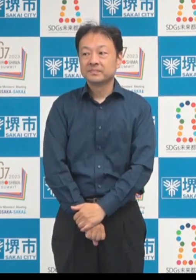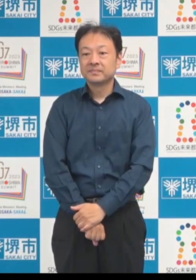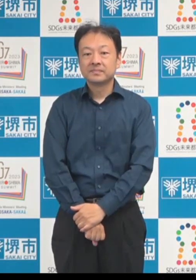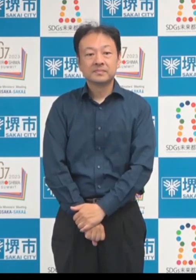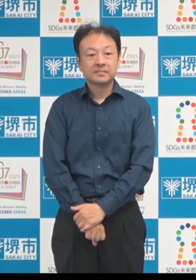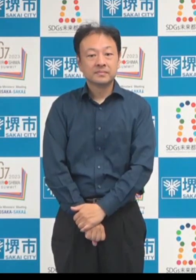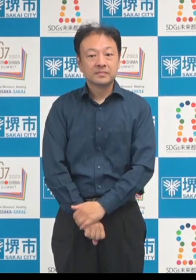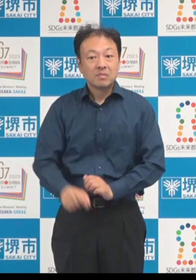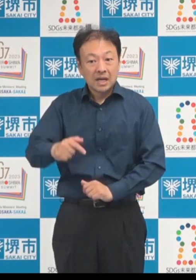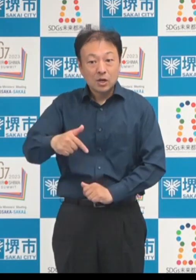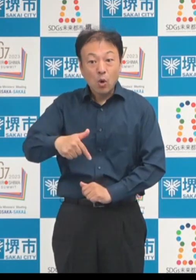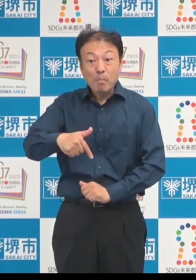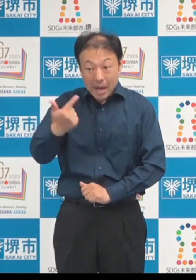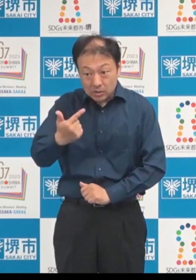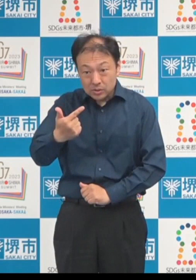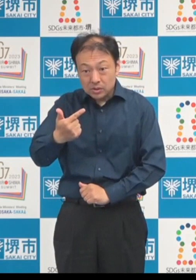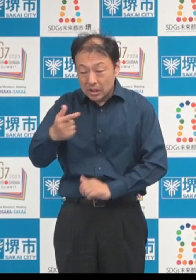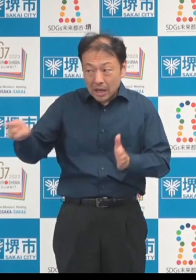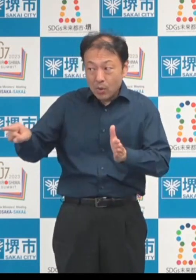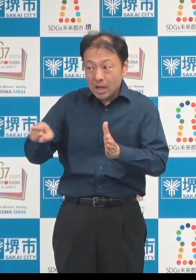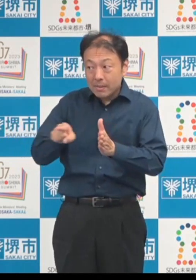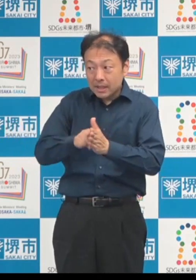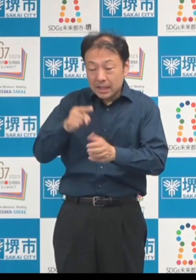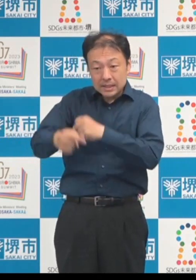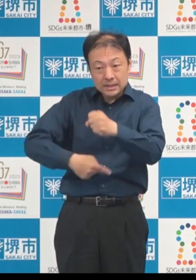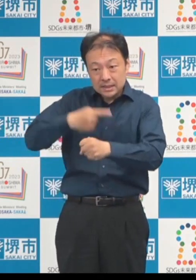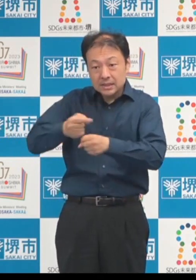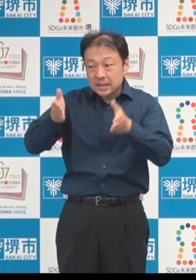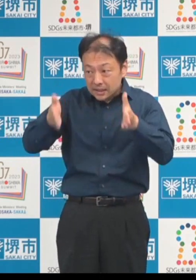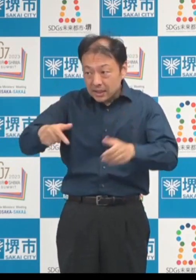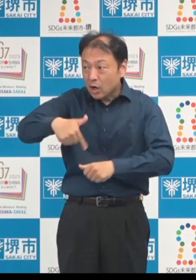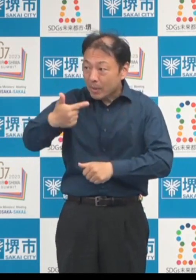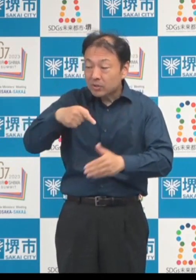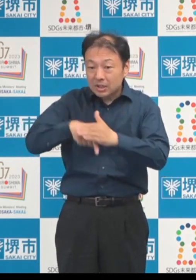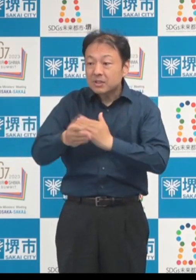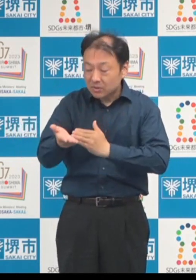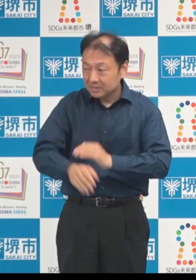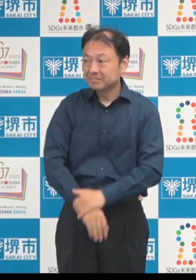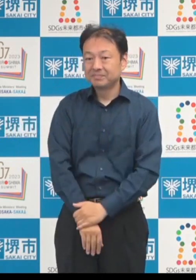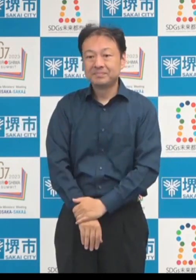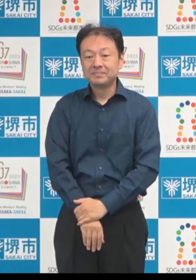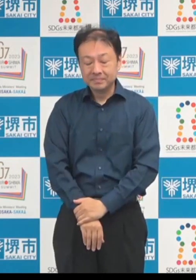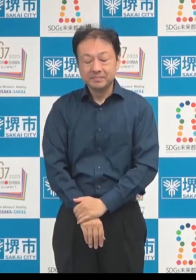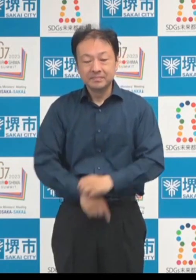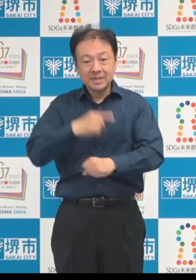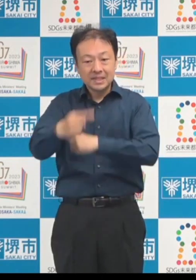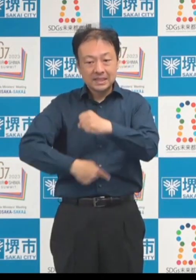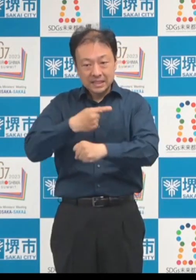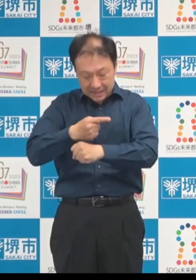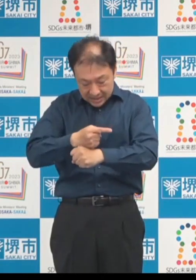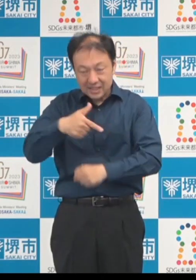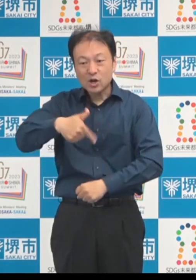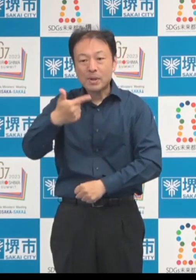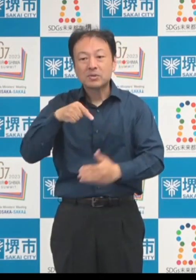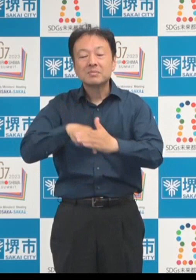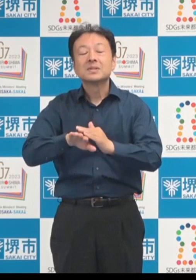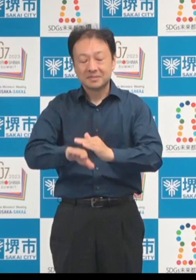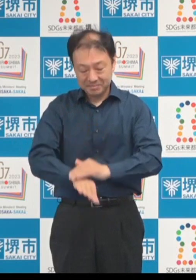600というのは現状で年間来てはる人っていう。 さようでございます。年間ですね。はい、